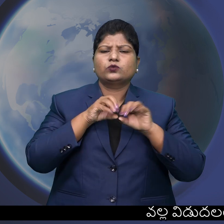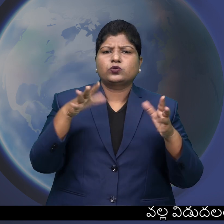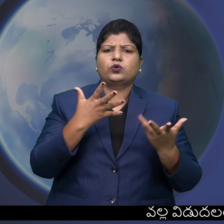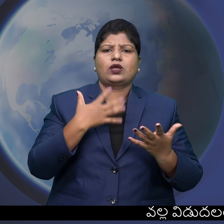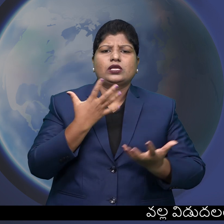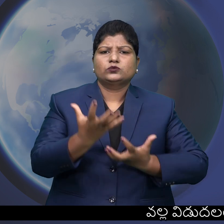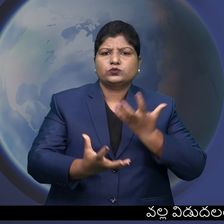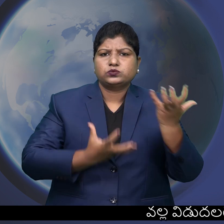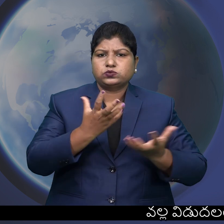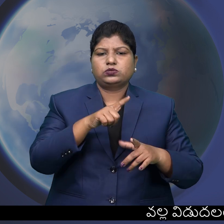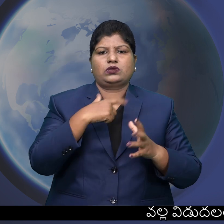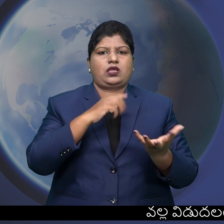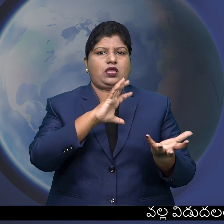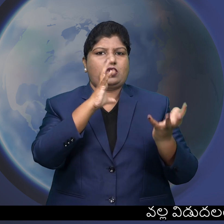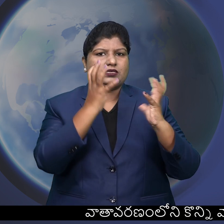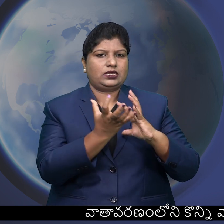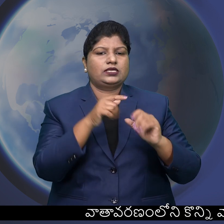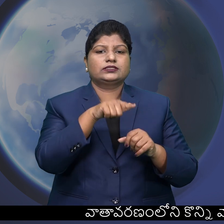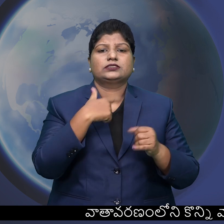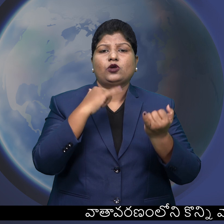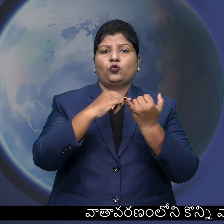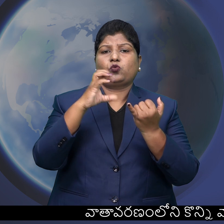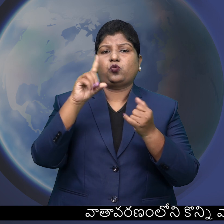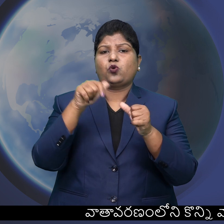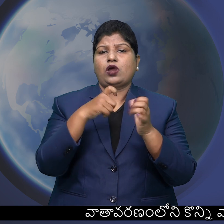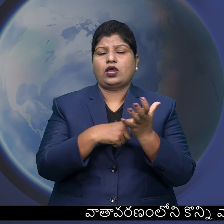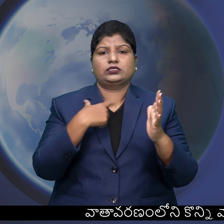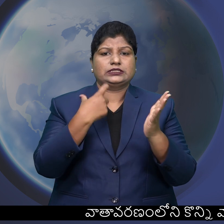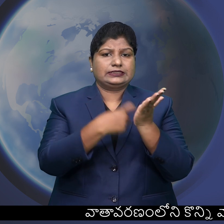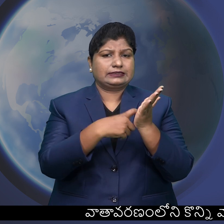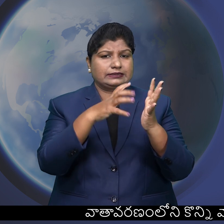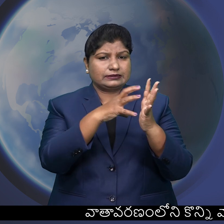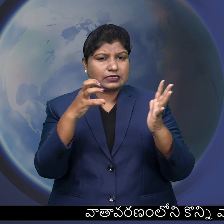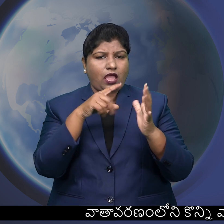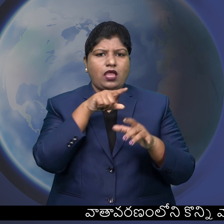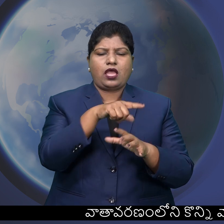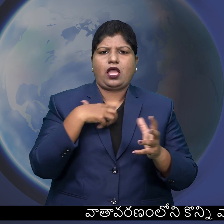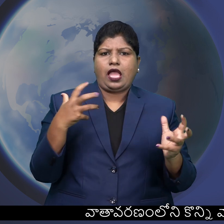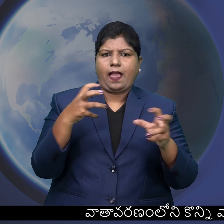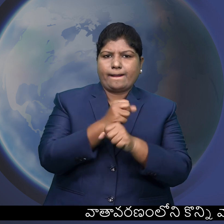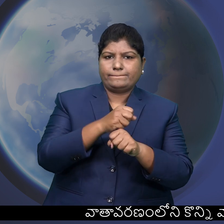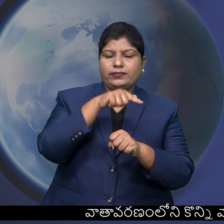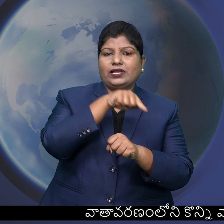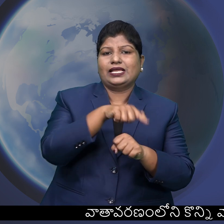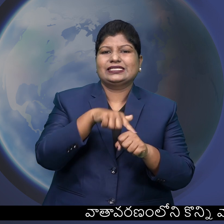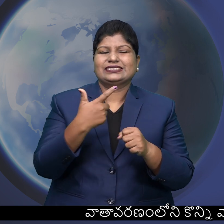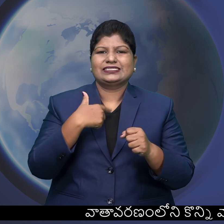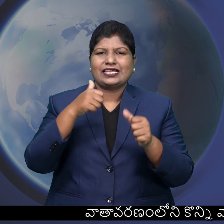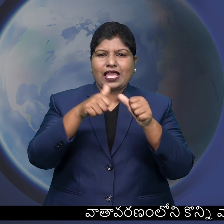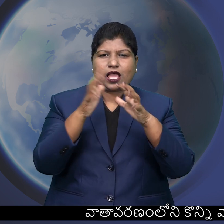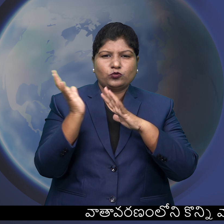వల్ల విడుదలయ్యే పరారుణ కిరణాలు వాతావరణంలోని కొన్ని వాయువుల ద్వారా చిక్కుకుపోతాయి.